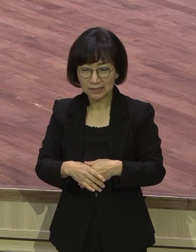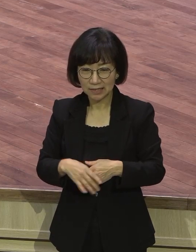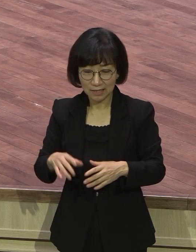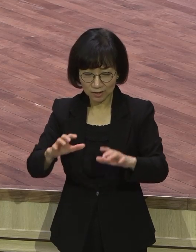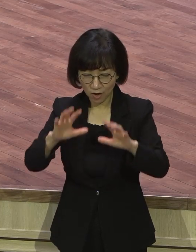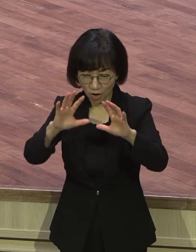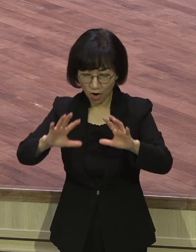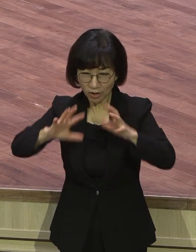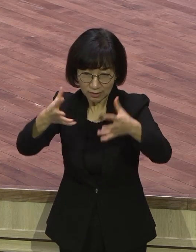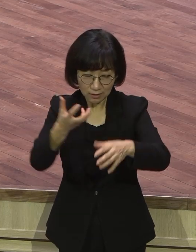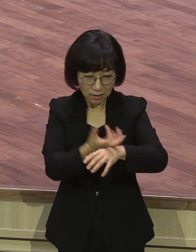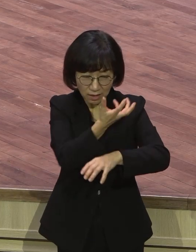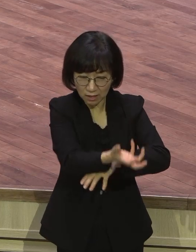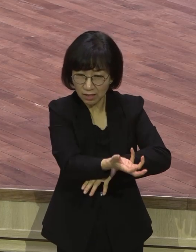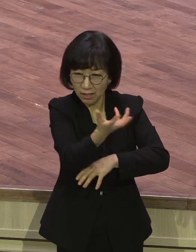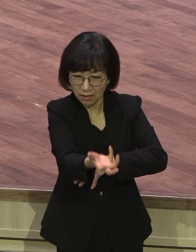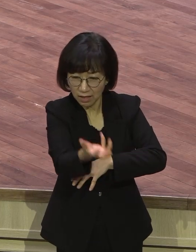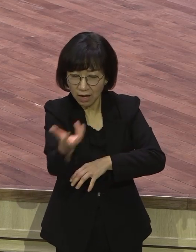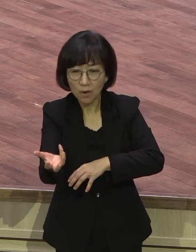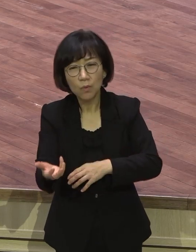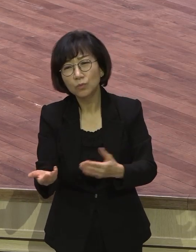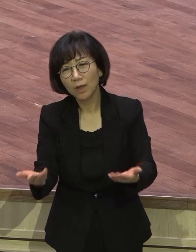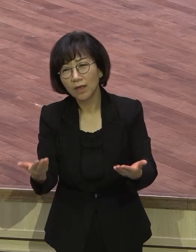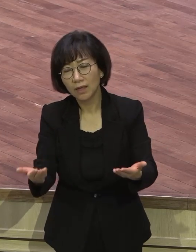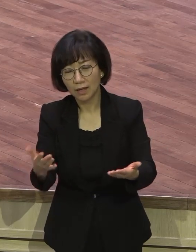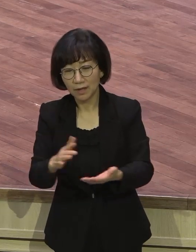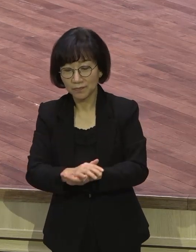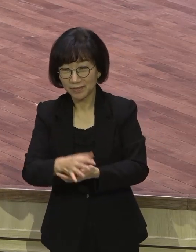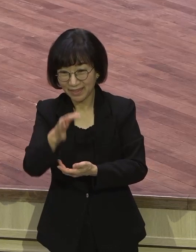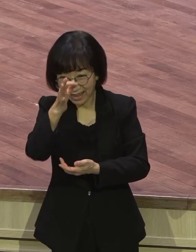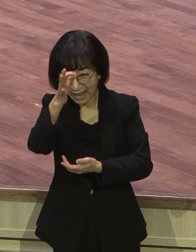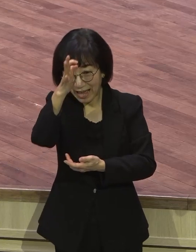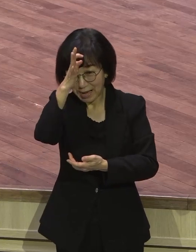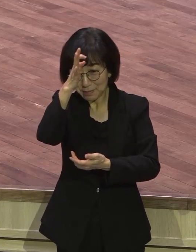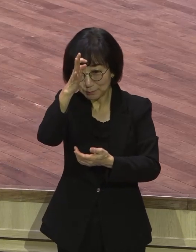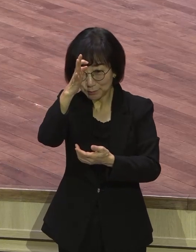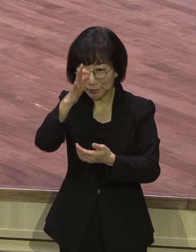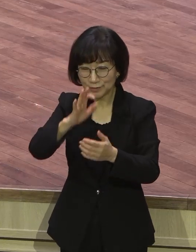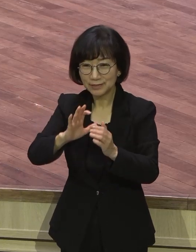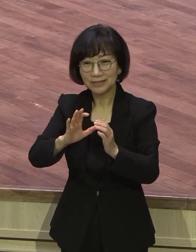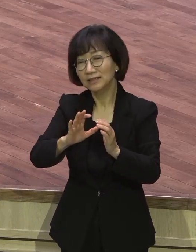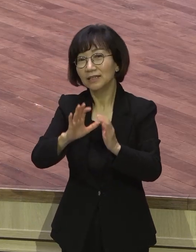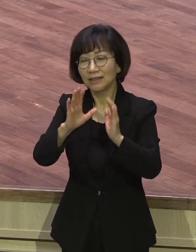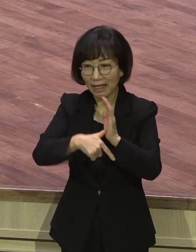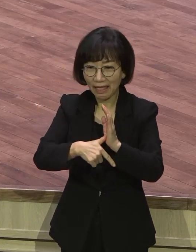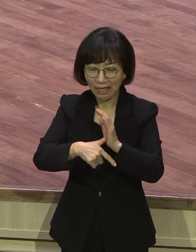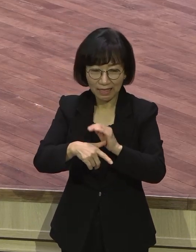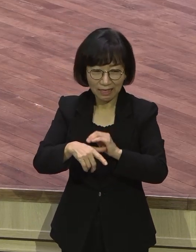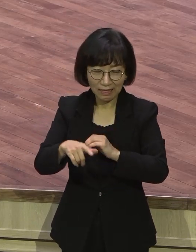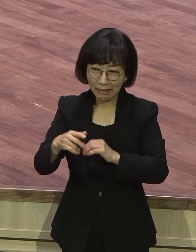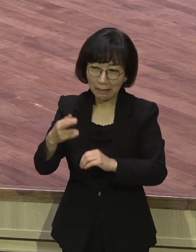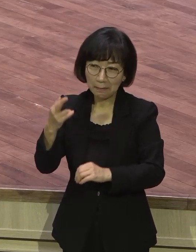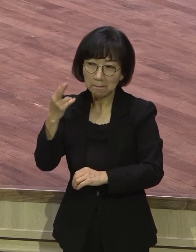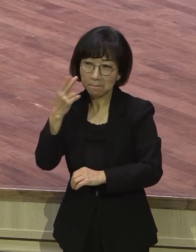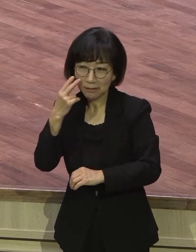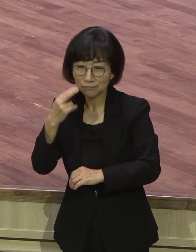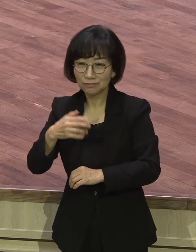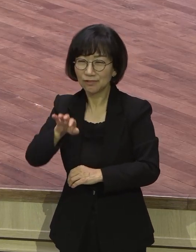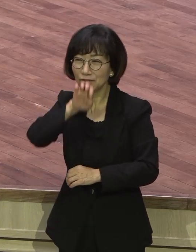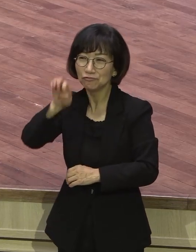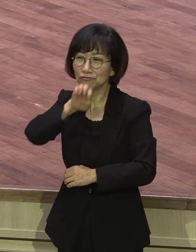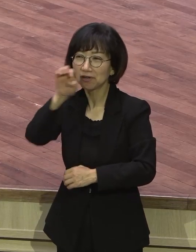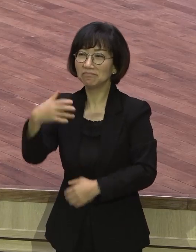이건 그냥 우리가 IMF 왔다 IMF 우리만 IMF 왔지 유럽이나 다른 미국 그런 거